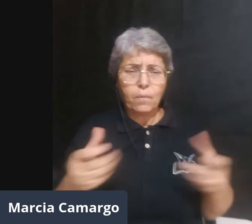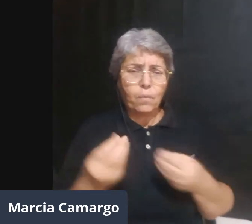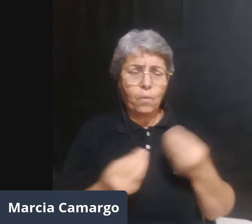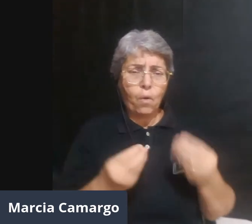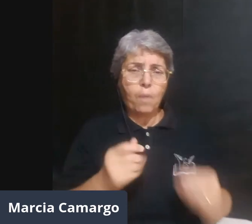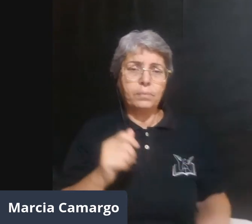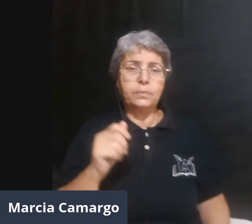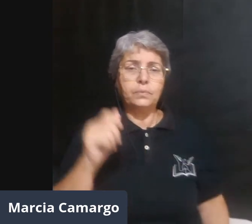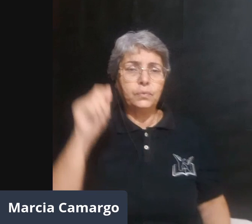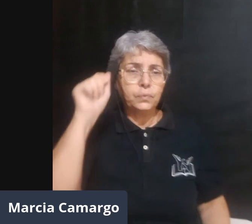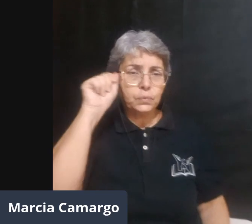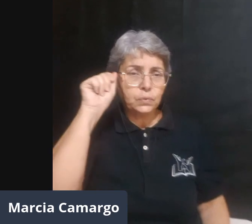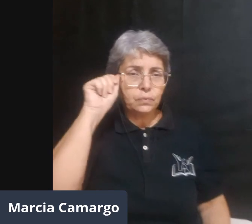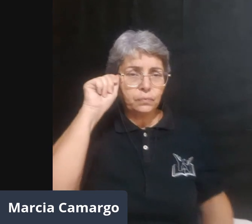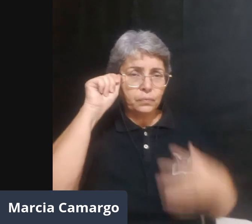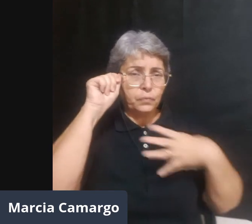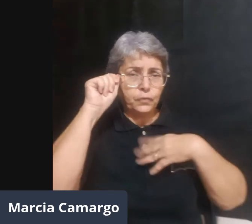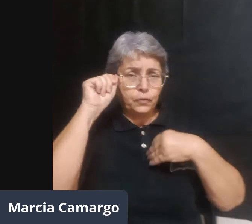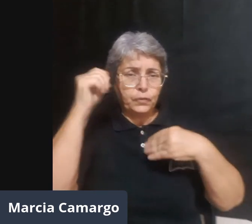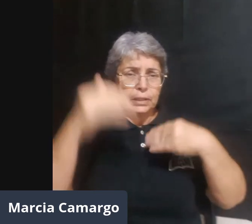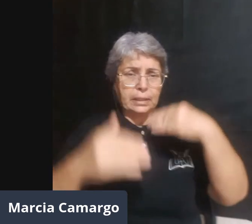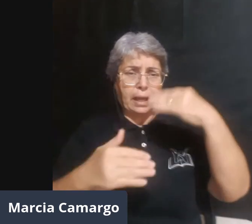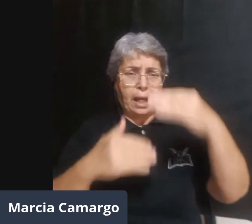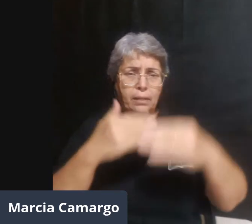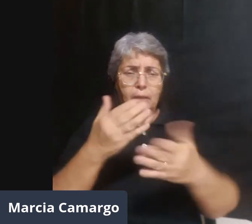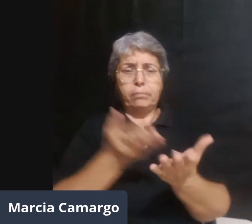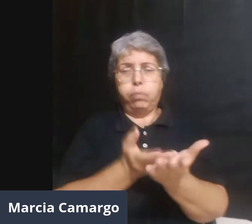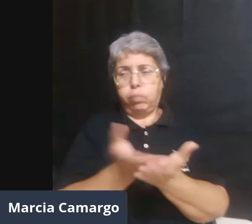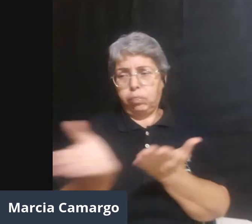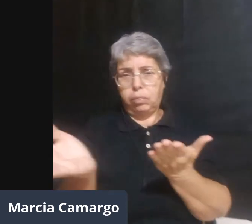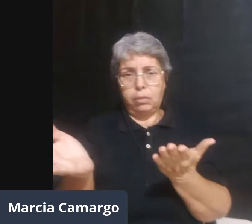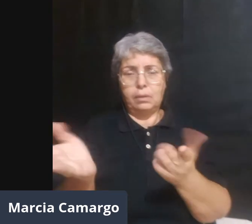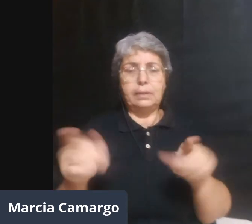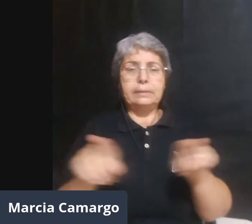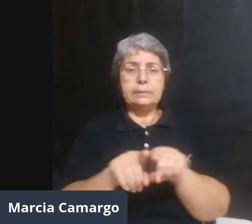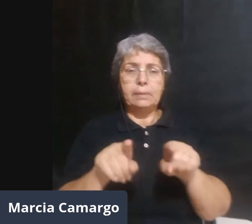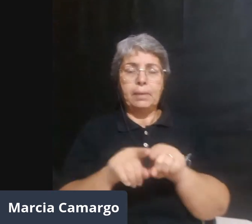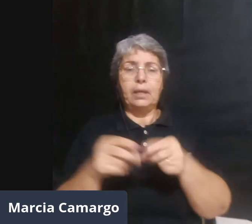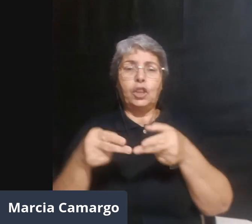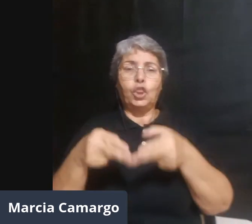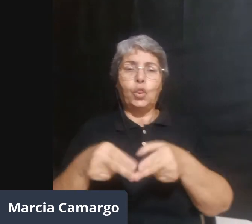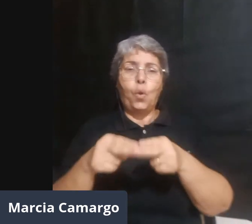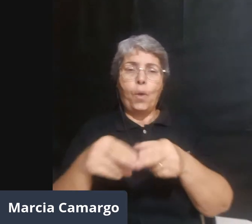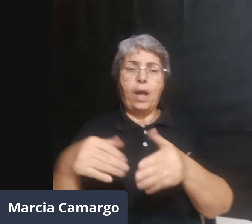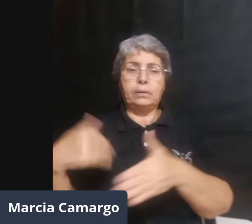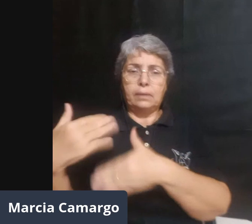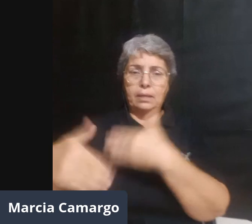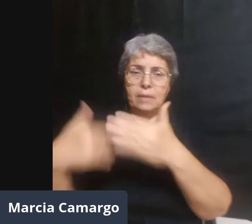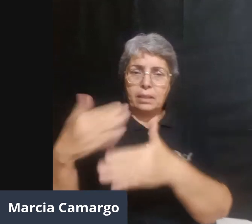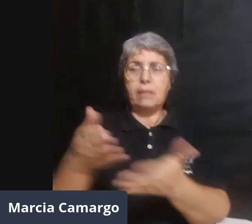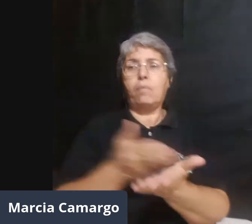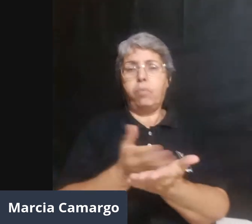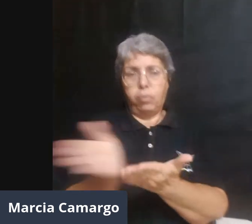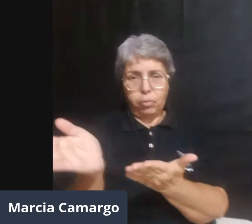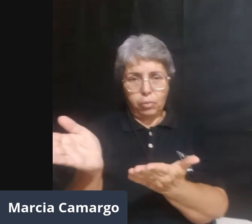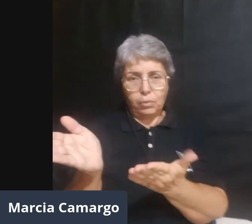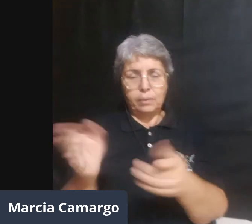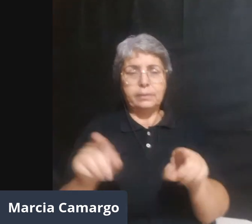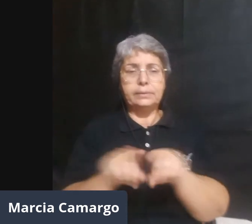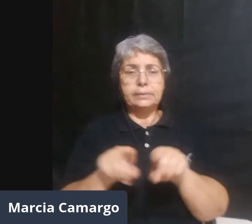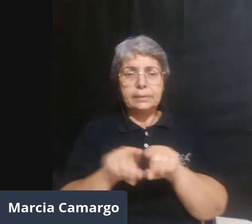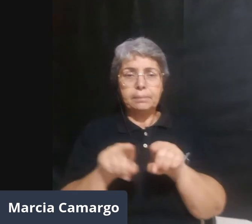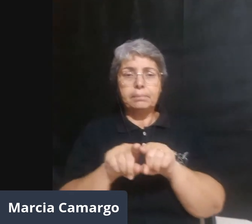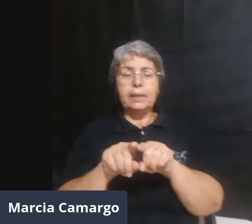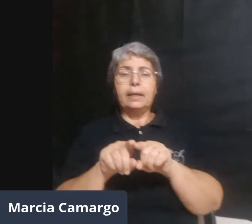se desviando, depois a maior parte da descendência de Noé, depois a maior parte dos semitas, depois